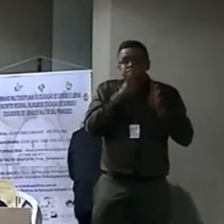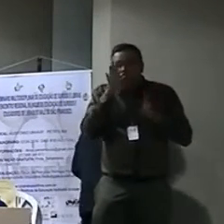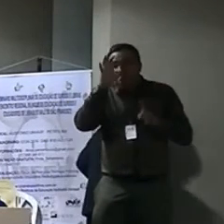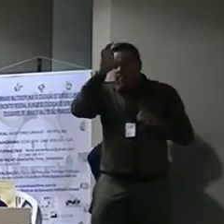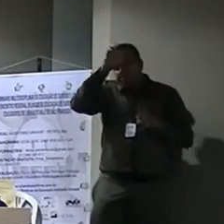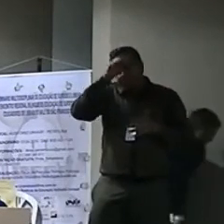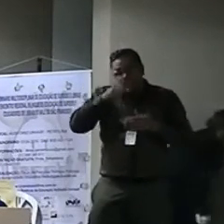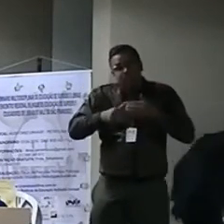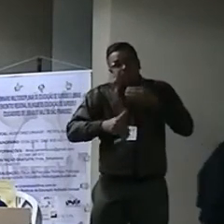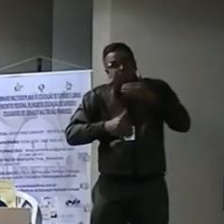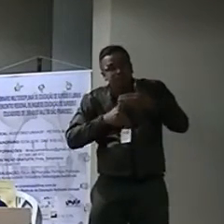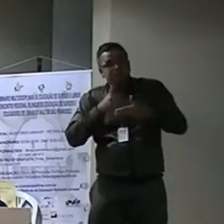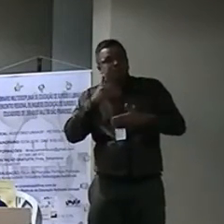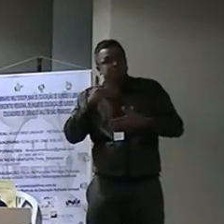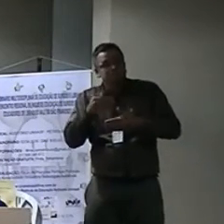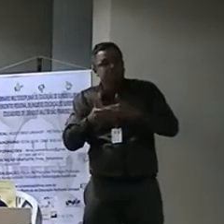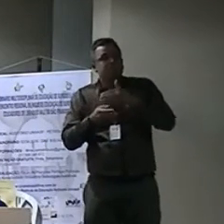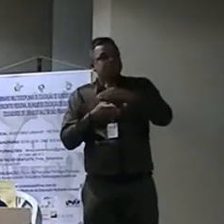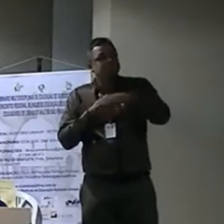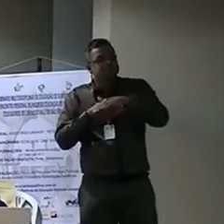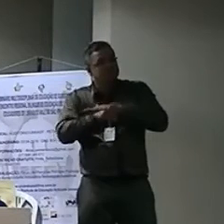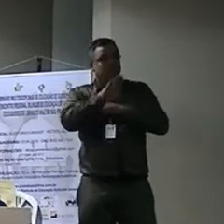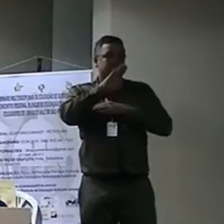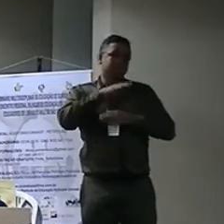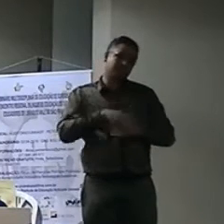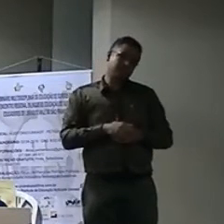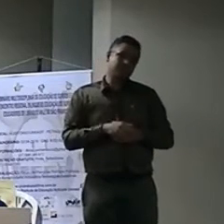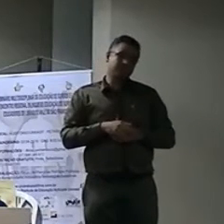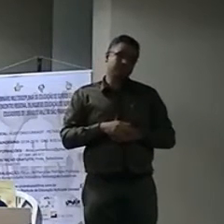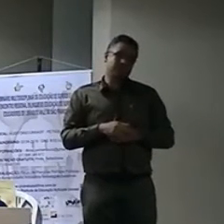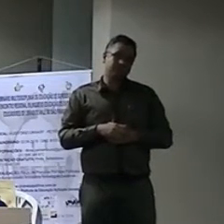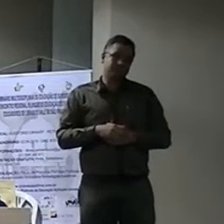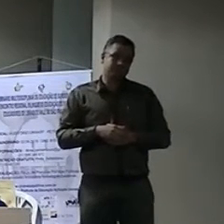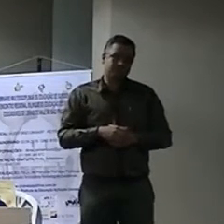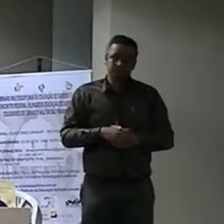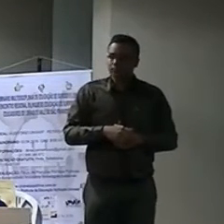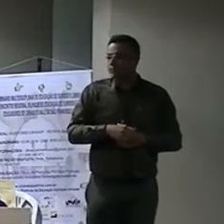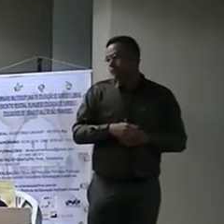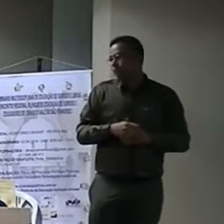e que vão saindo além das nossas expectativas. Então,